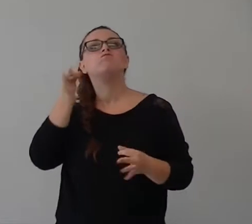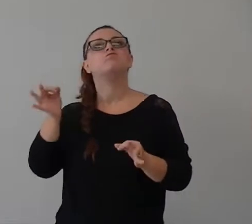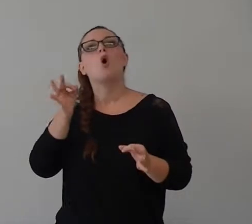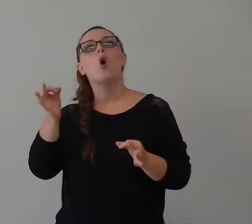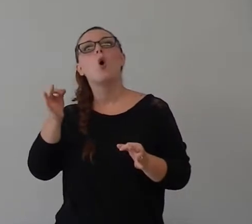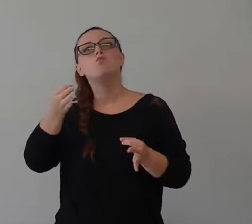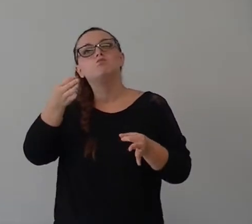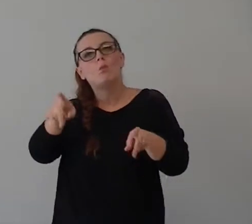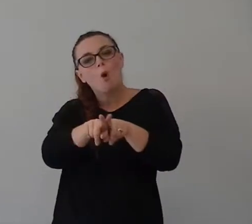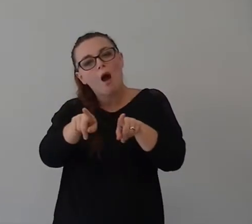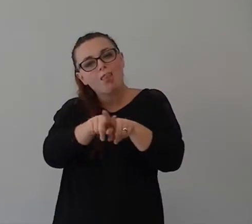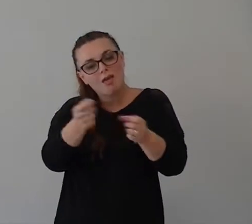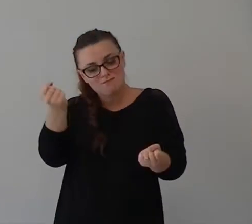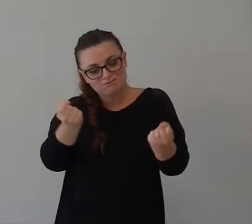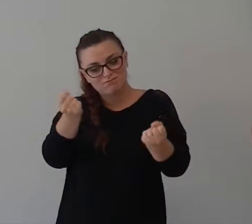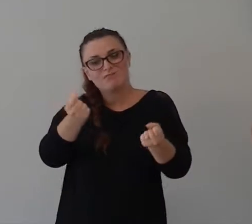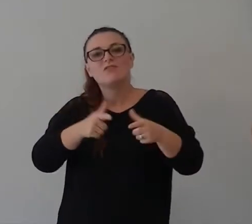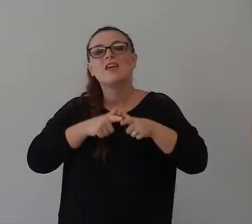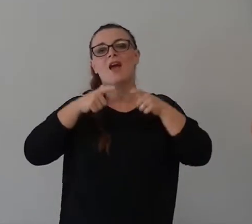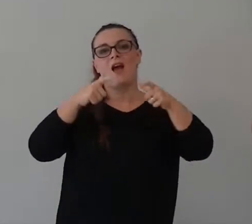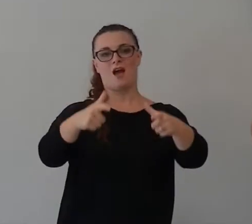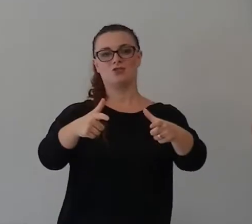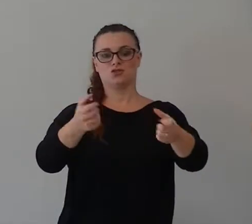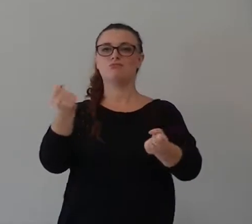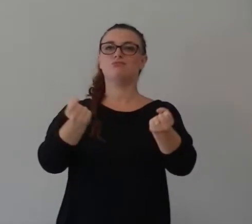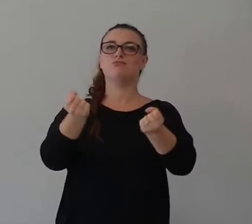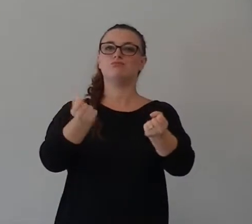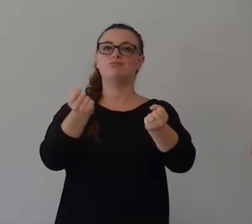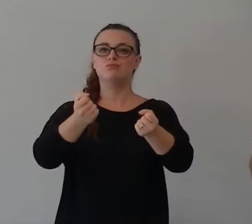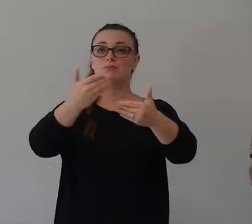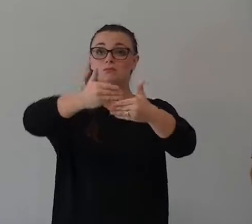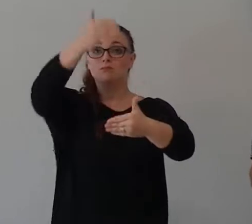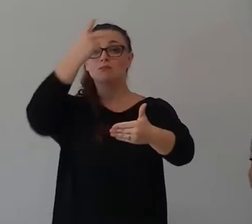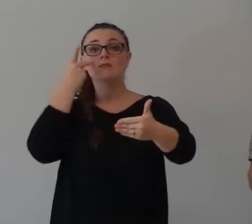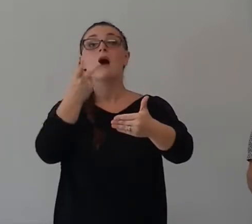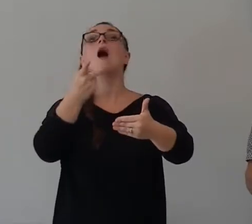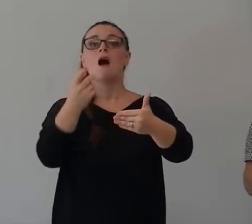attraverso lo specchietto retrovisore, perché poi guardando indietro diciamo: